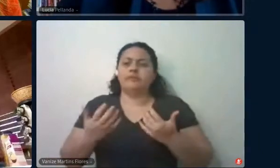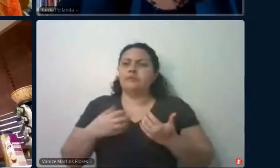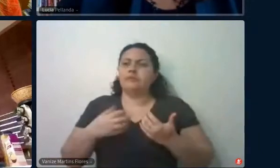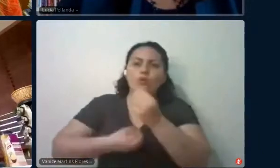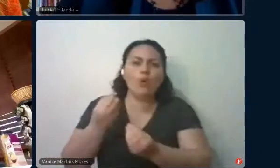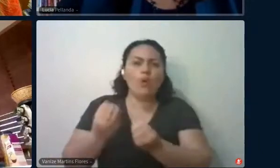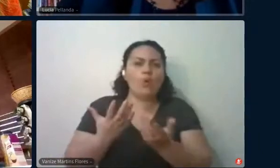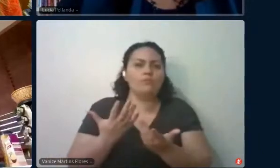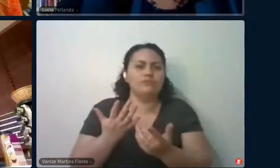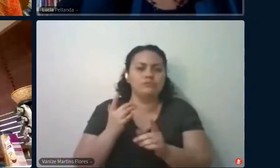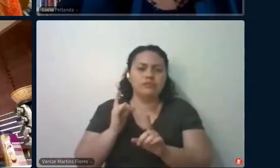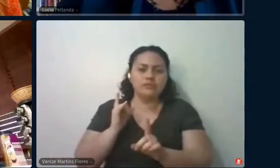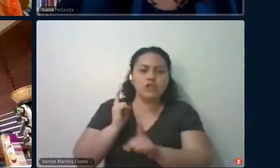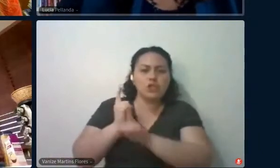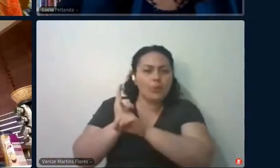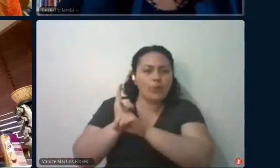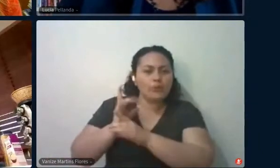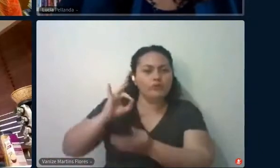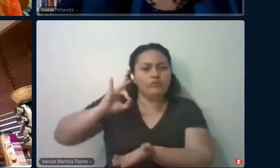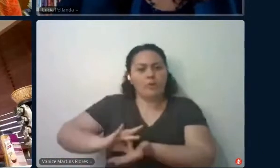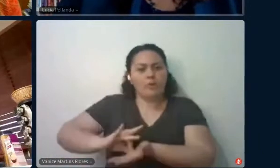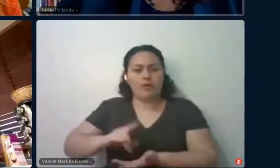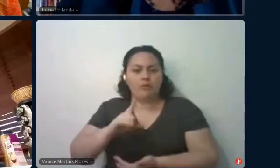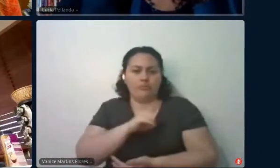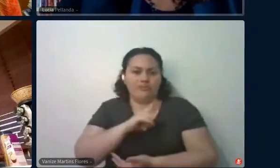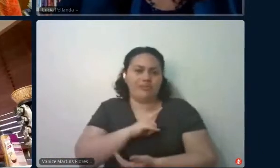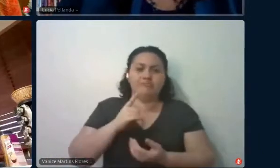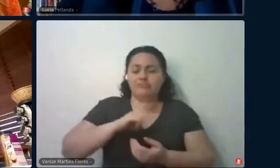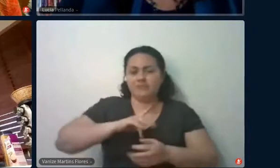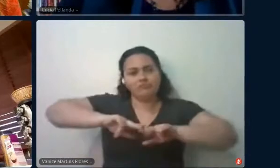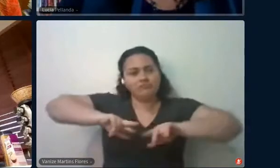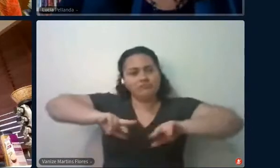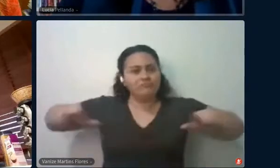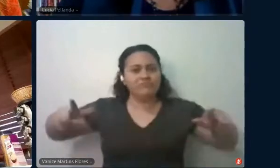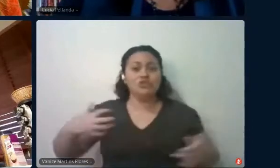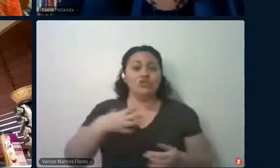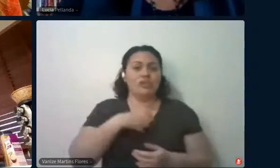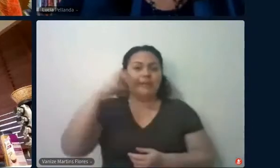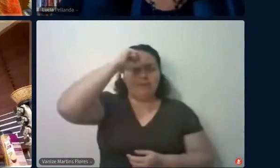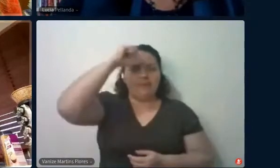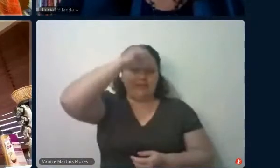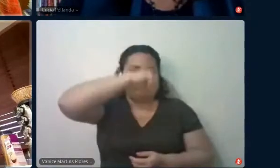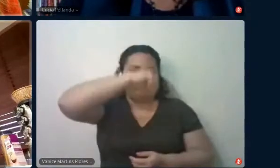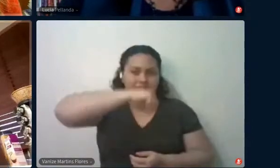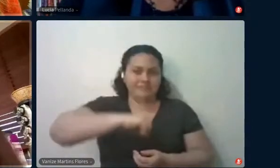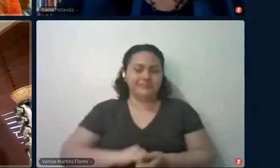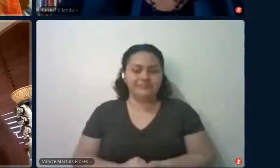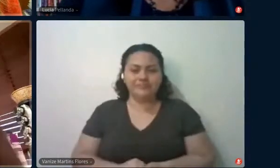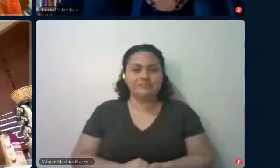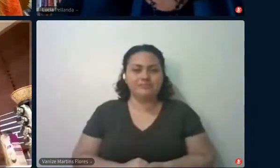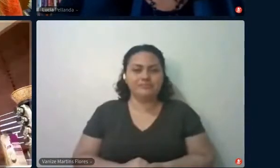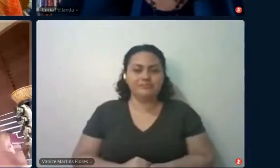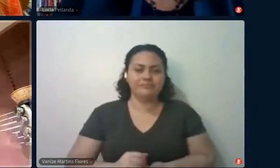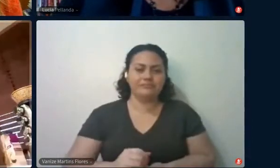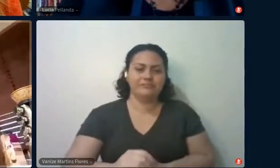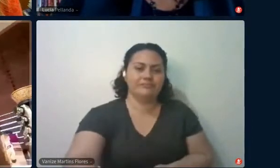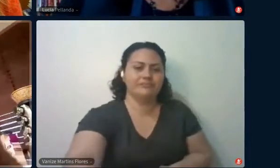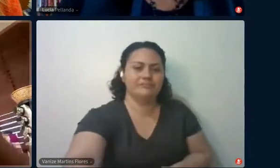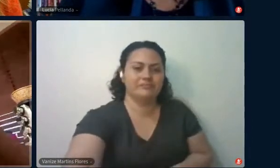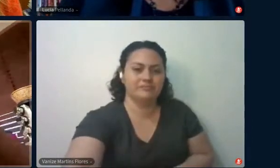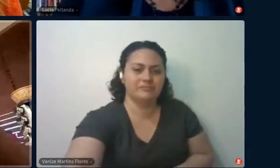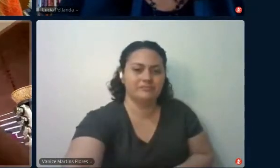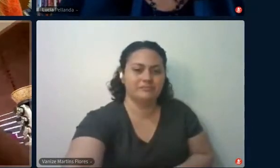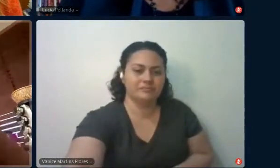mais formal, e a gente pode aprender de muitos jeitos diferentes, né. Eu queria... Uma coisa importante que a gente, já te dou a palavra,